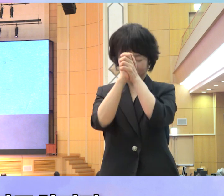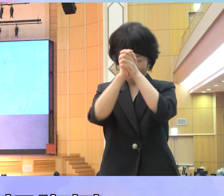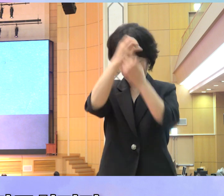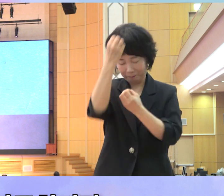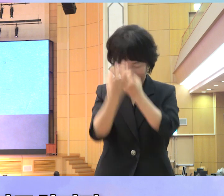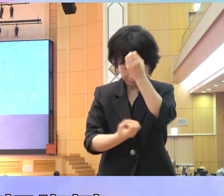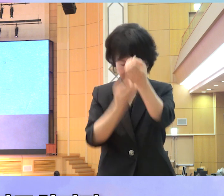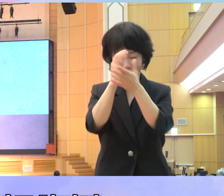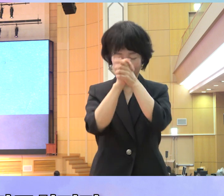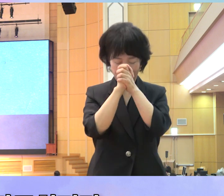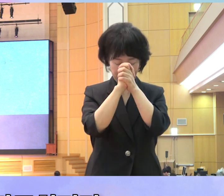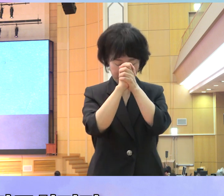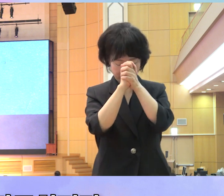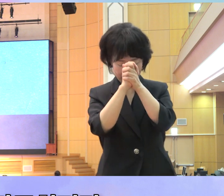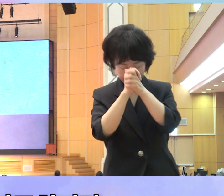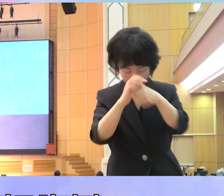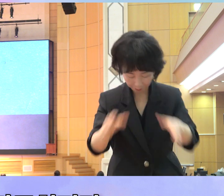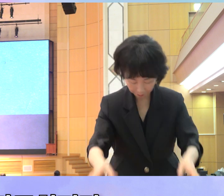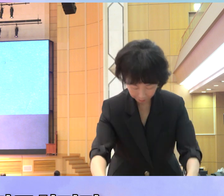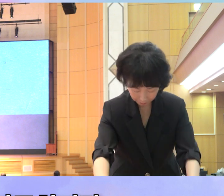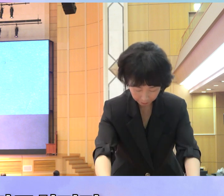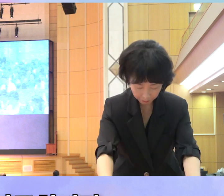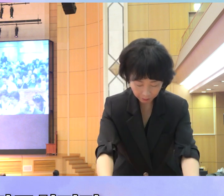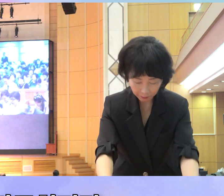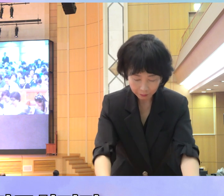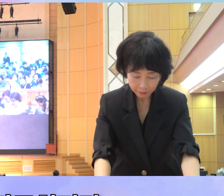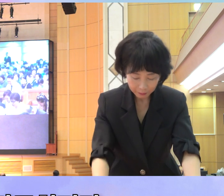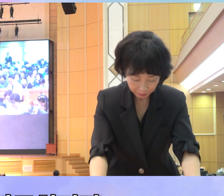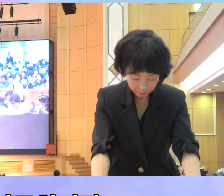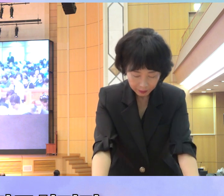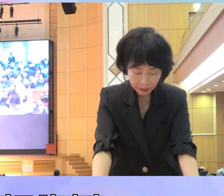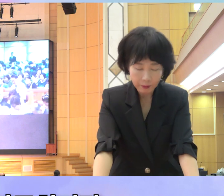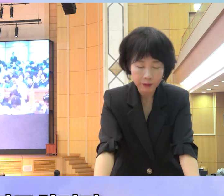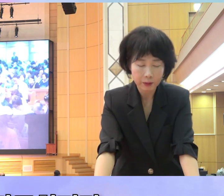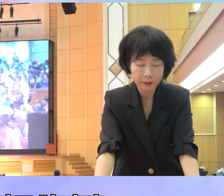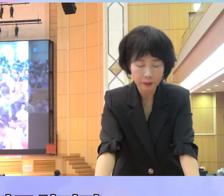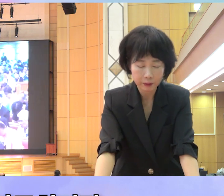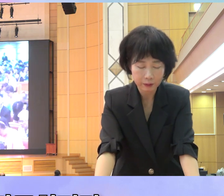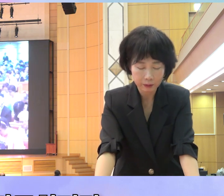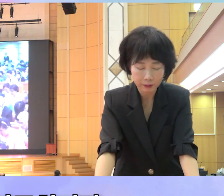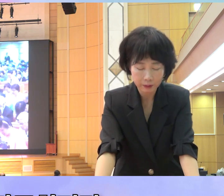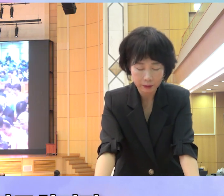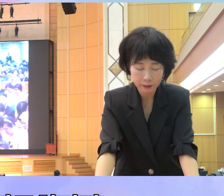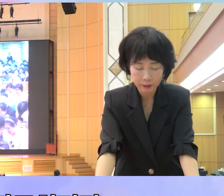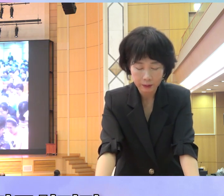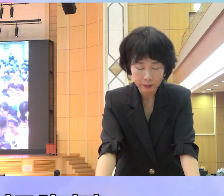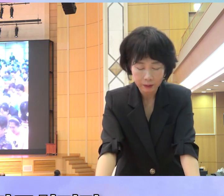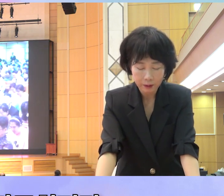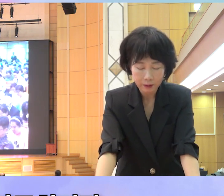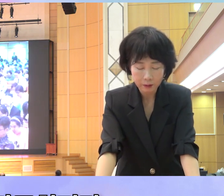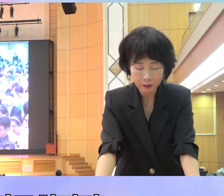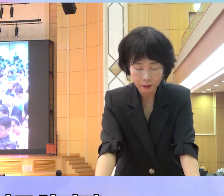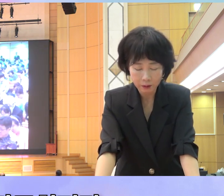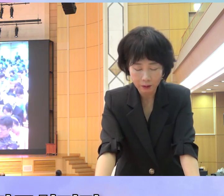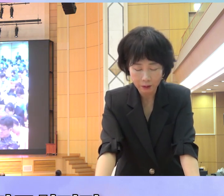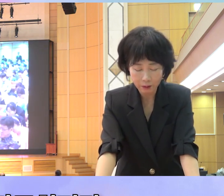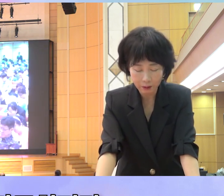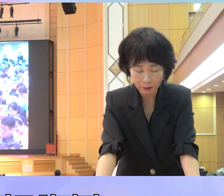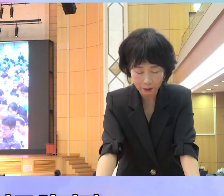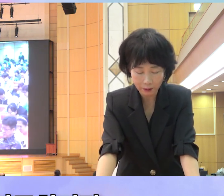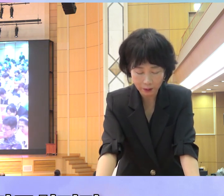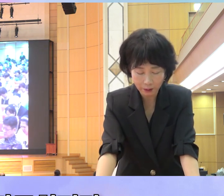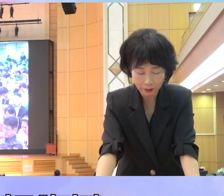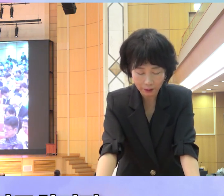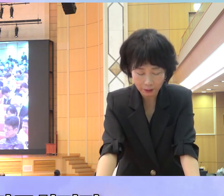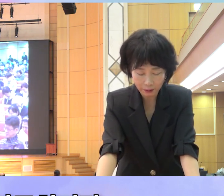합심으로 기도하겠습니다. 사랑의 주님, 은혜와 사랑을 감사합니다. 오늘 여러 가지로 가르치시더라라는